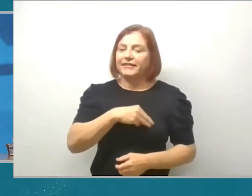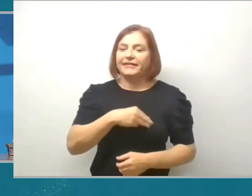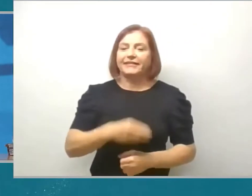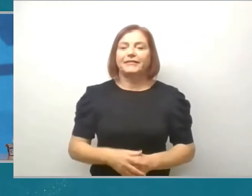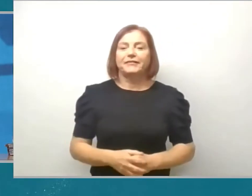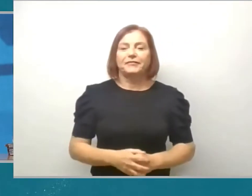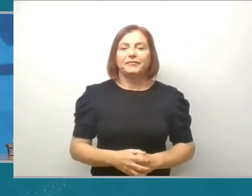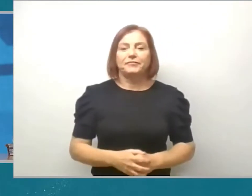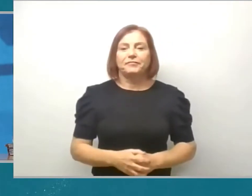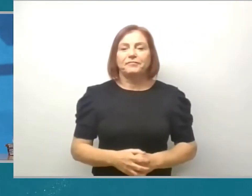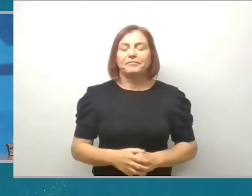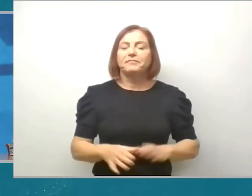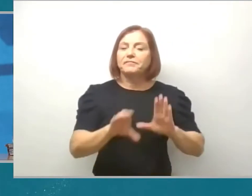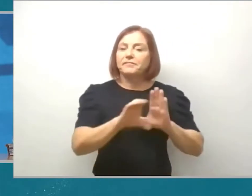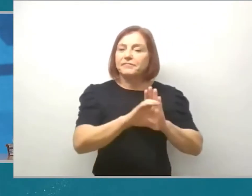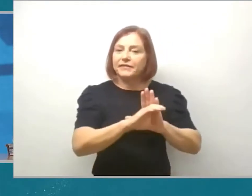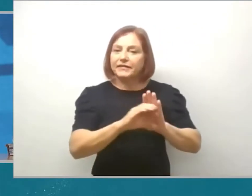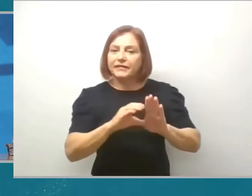capítulo 3 ainda.